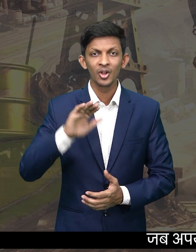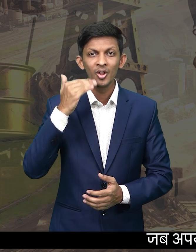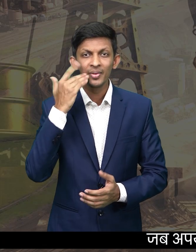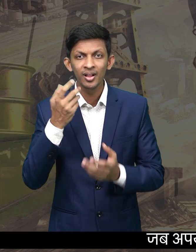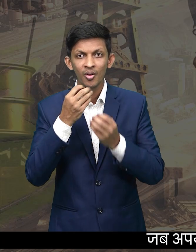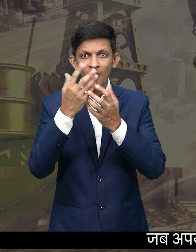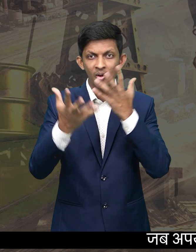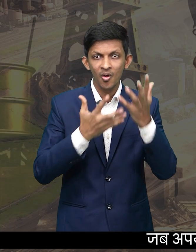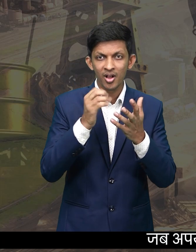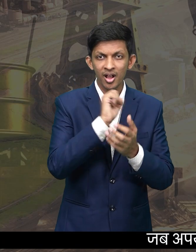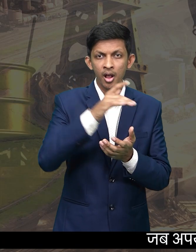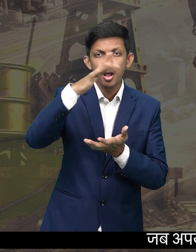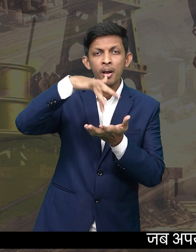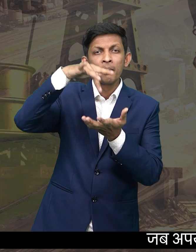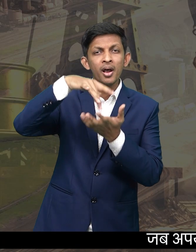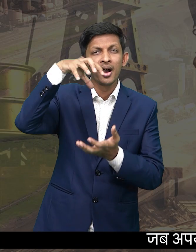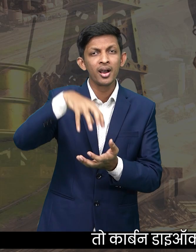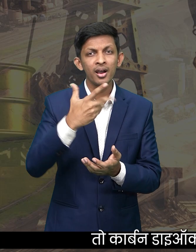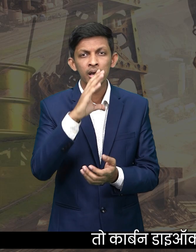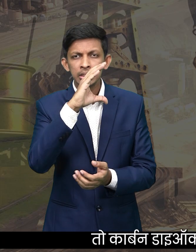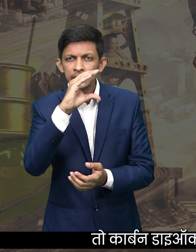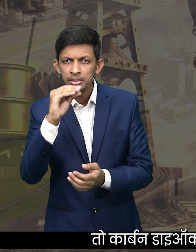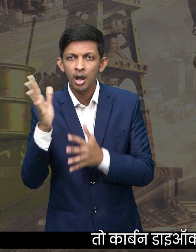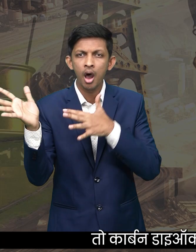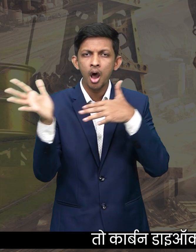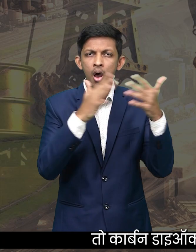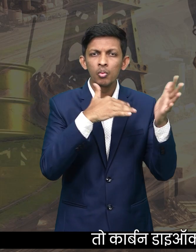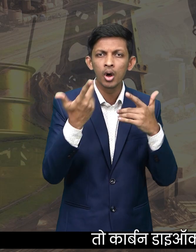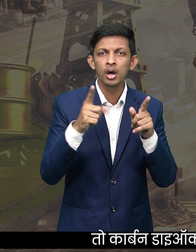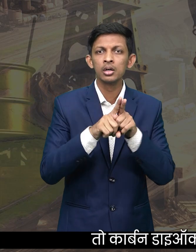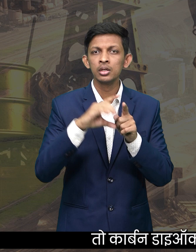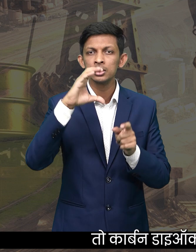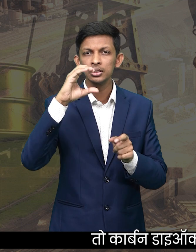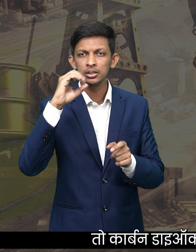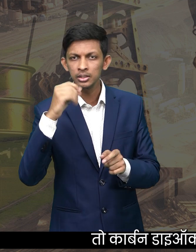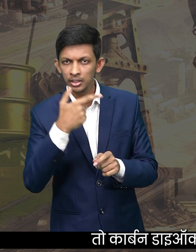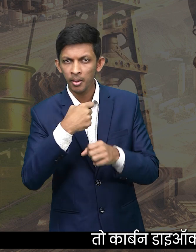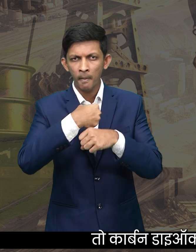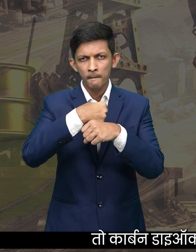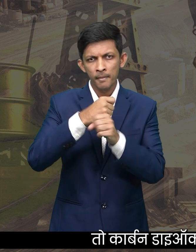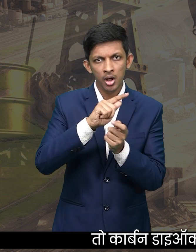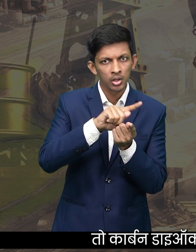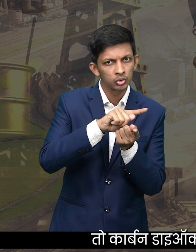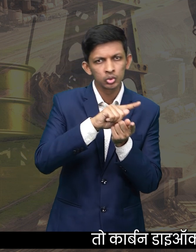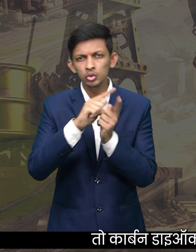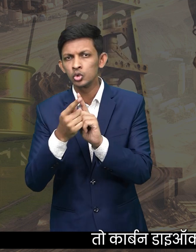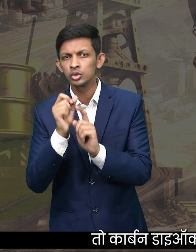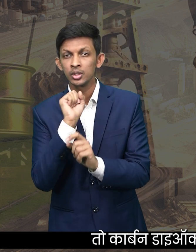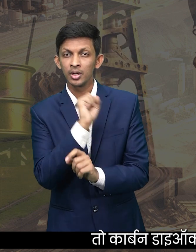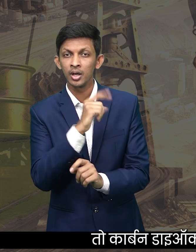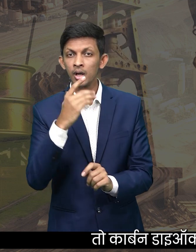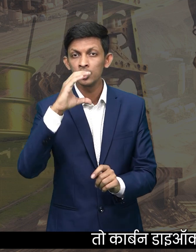जब अपर्याप्त हवा, ऑक्सीजन में दहन होता है तो कार्बन डाइऑक्साइड के बजाय कार्बन मोनोऑक्साइड बनता